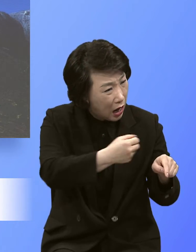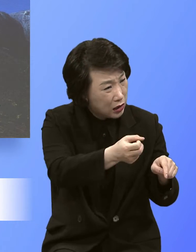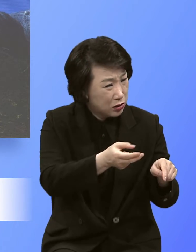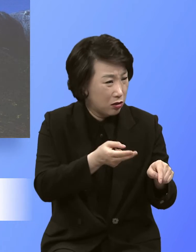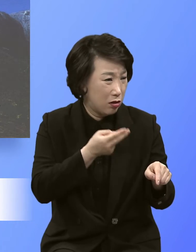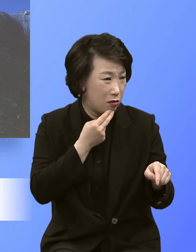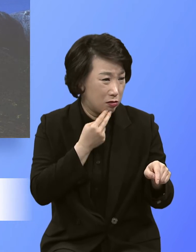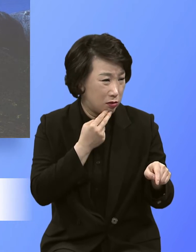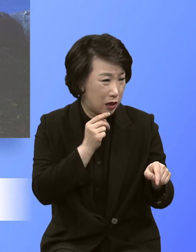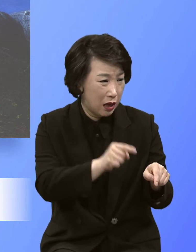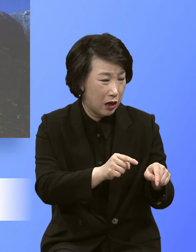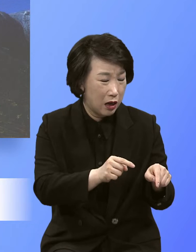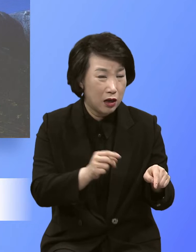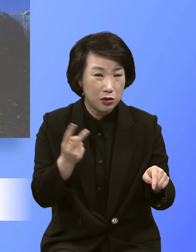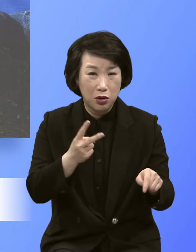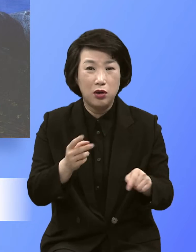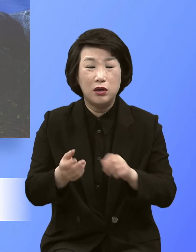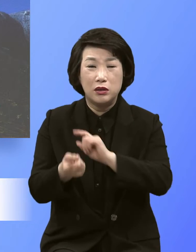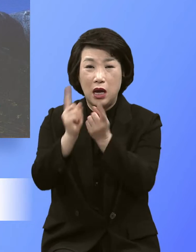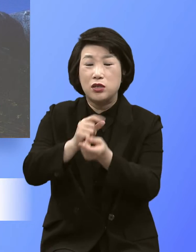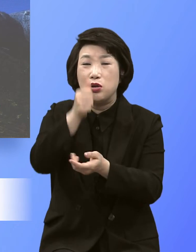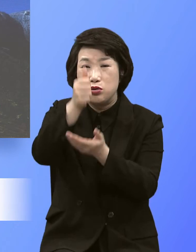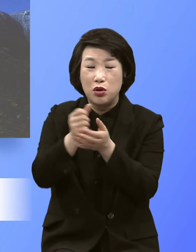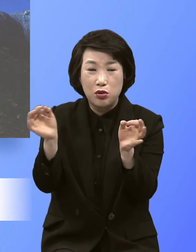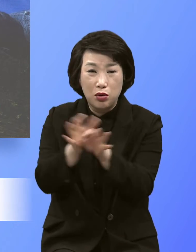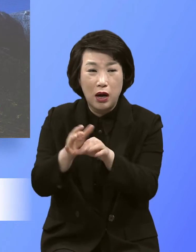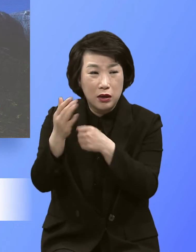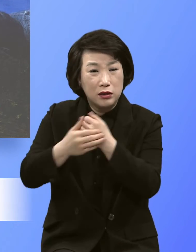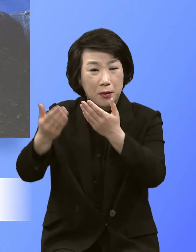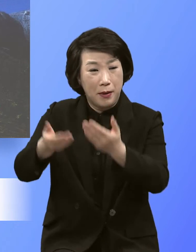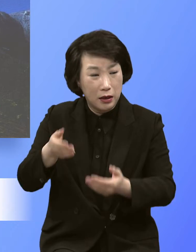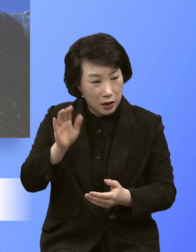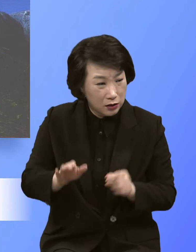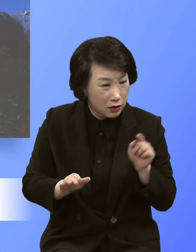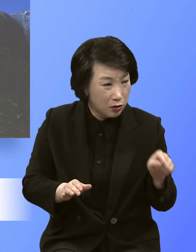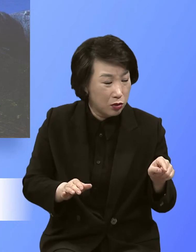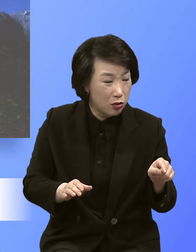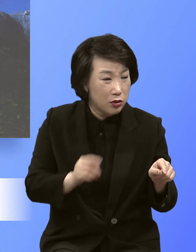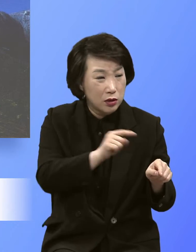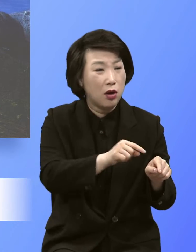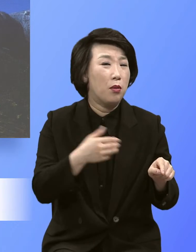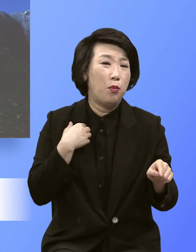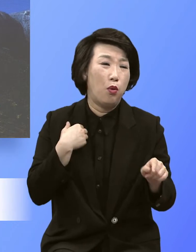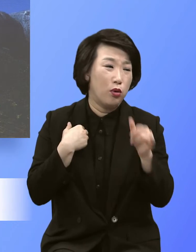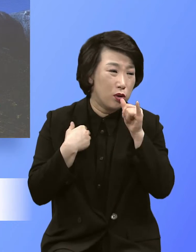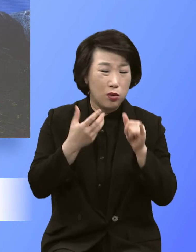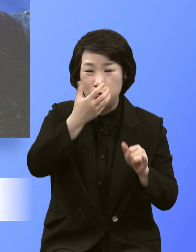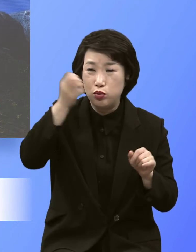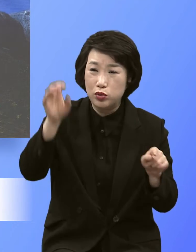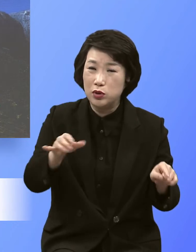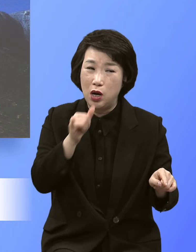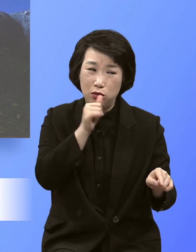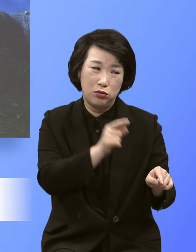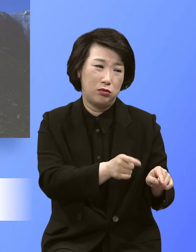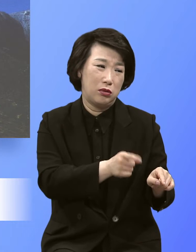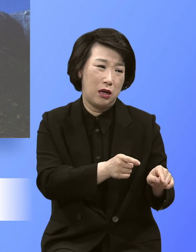사람이든지 대속의 은혜를 입었는데도 대속을